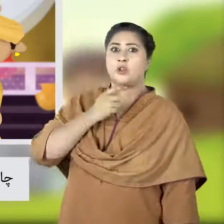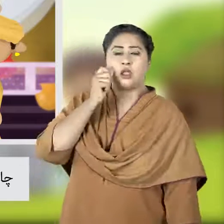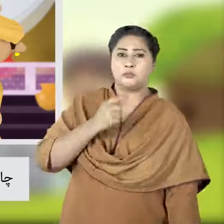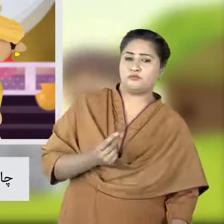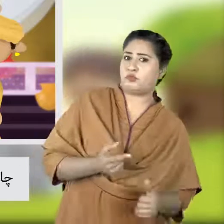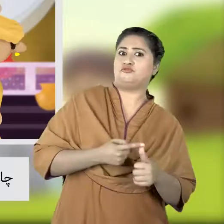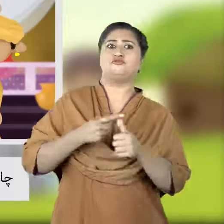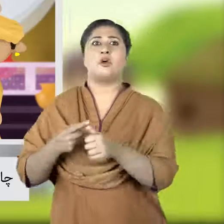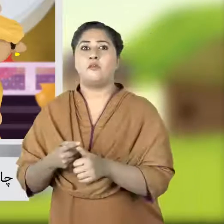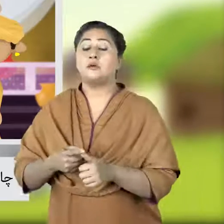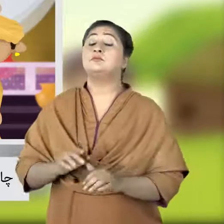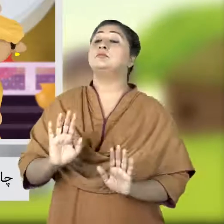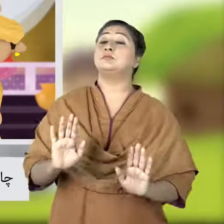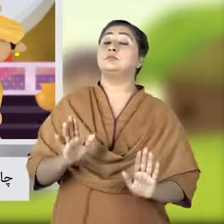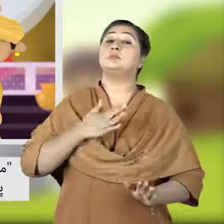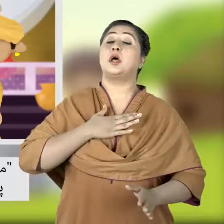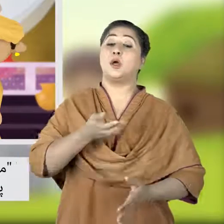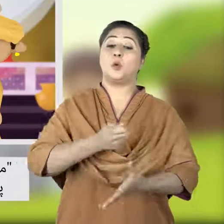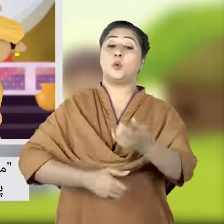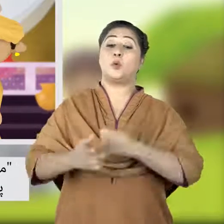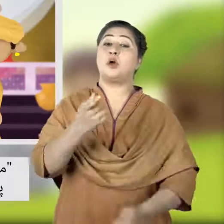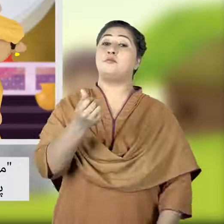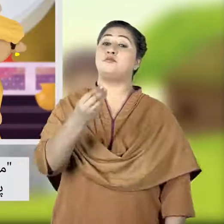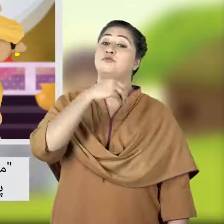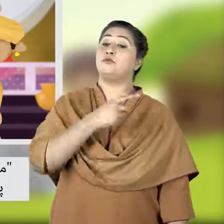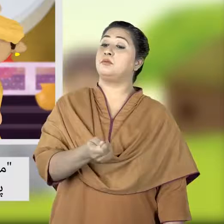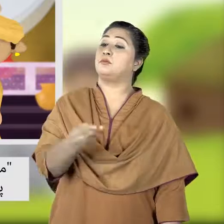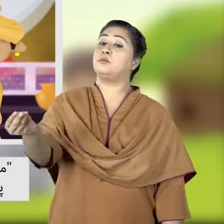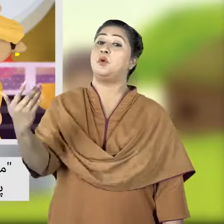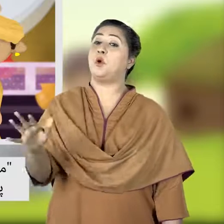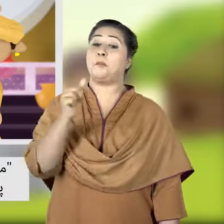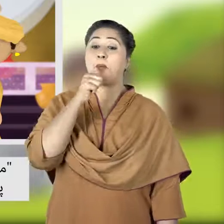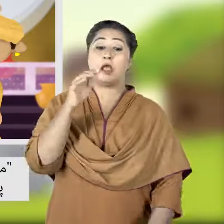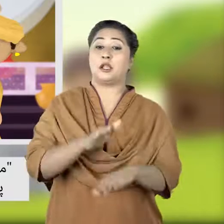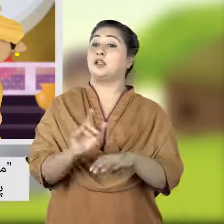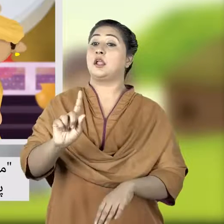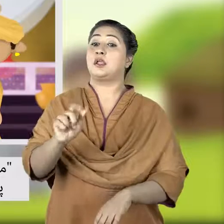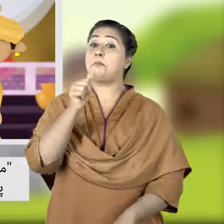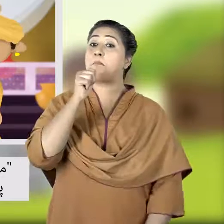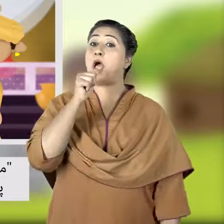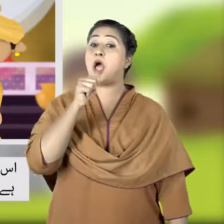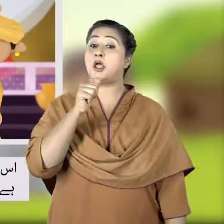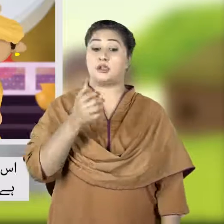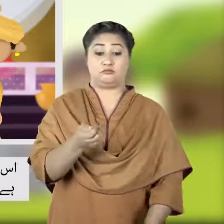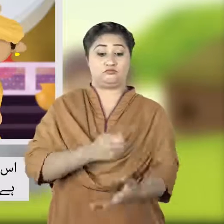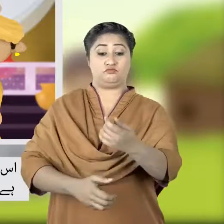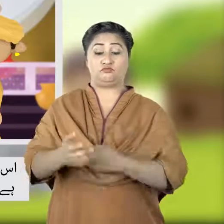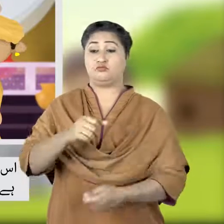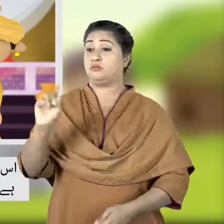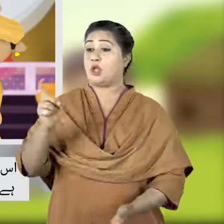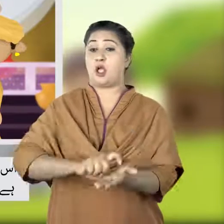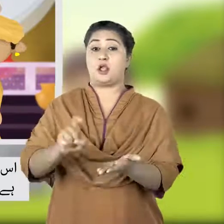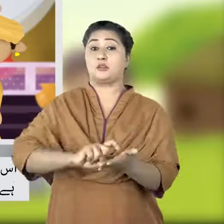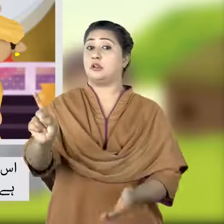چالباز آدمی نے جلدی سے جواب دیا، میں نے صرف کسان کو کنواں فروخت کیا ہے، پانی نہیں۔ اس پانی کو کنویں